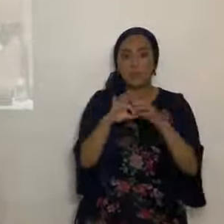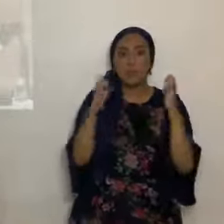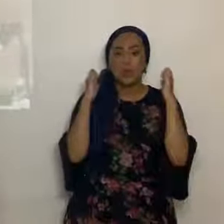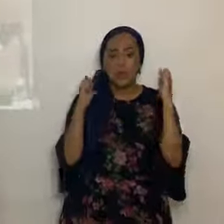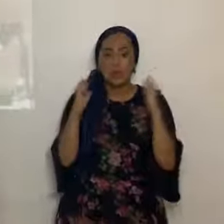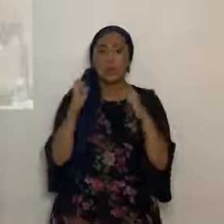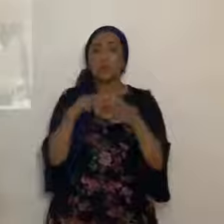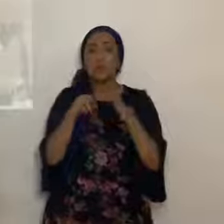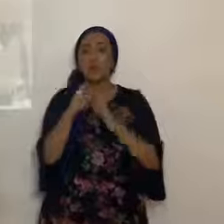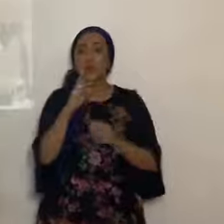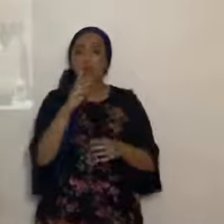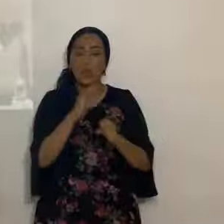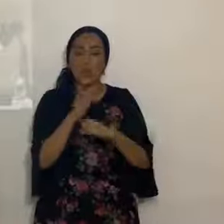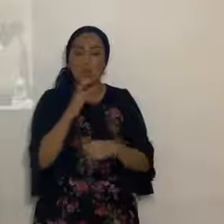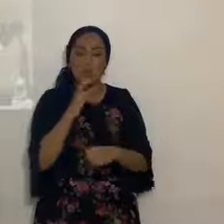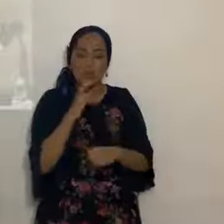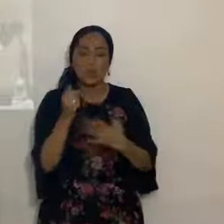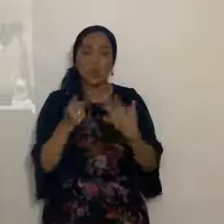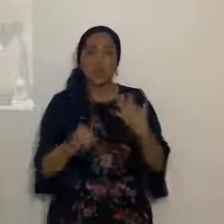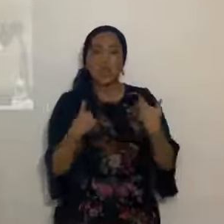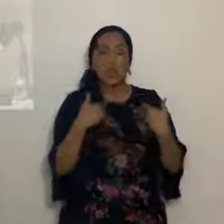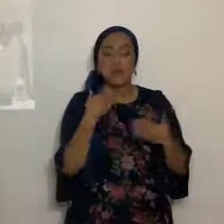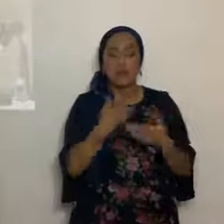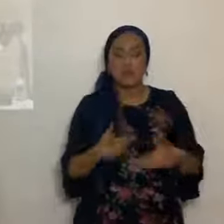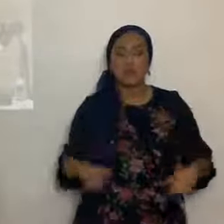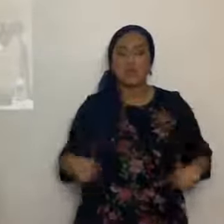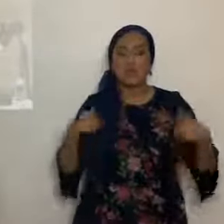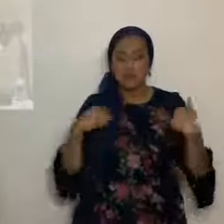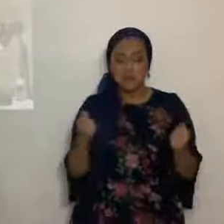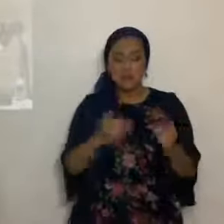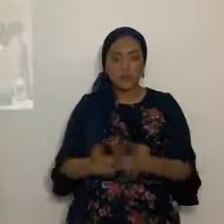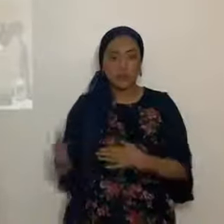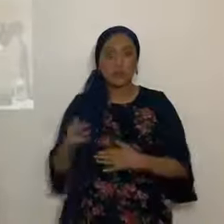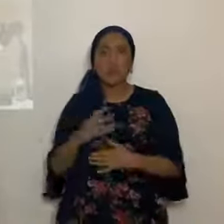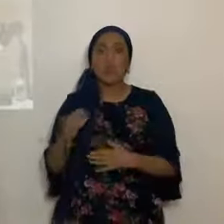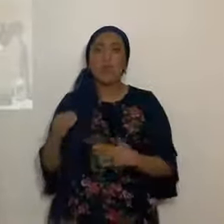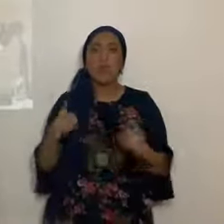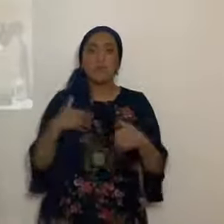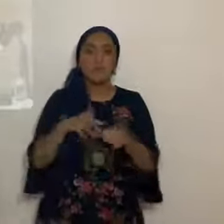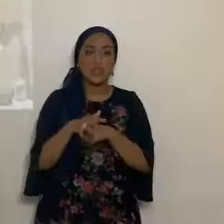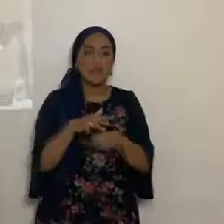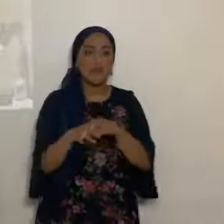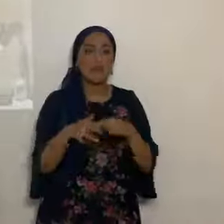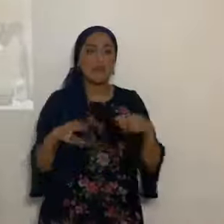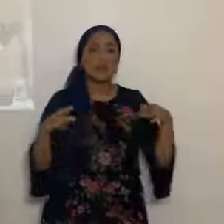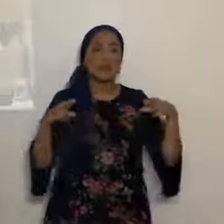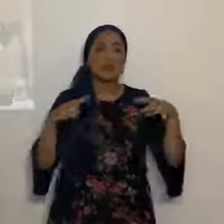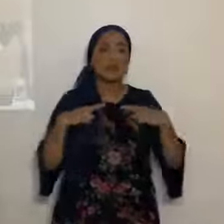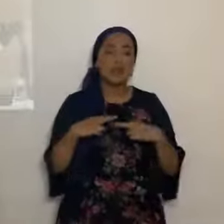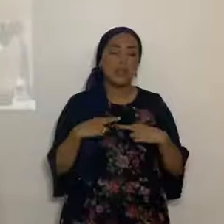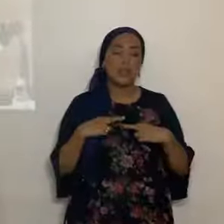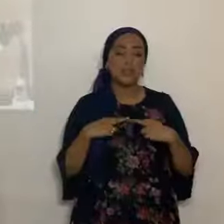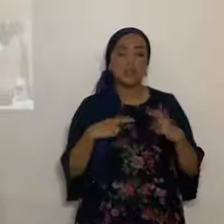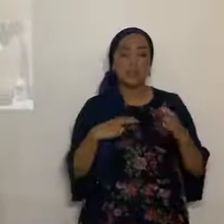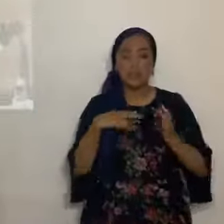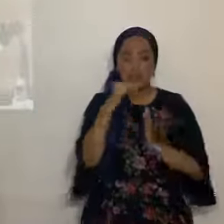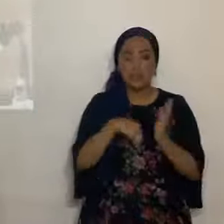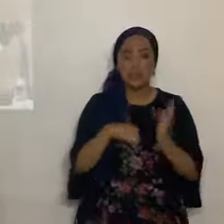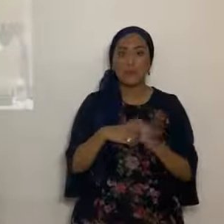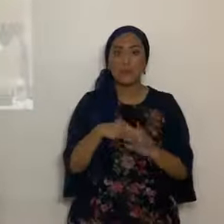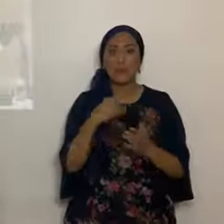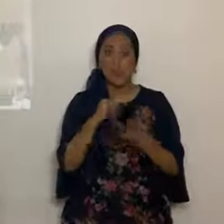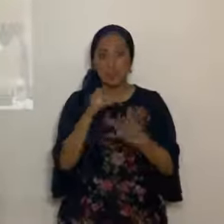hay que tomar agua suficiente, tener una dieta balanceada y tener el suficiente descanso. Anoten eso,